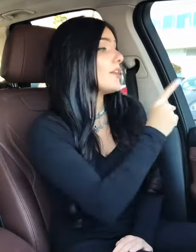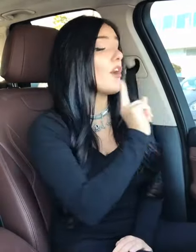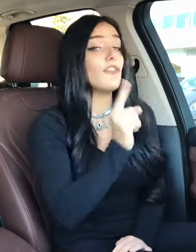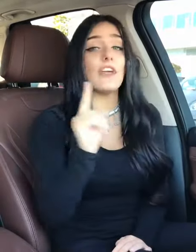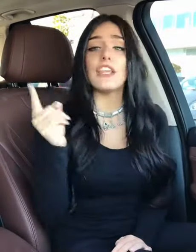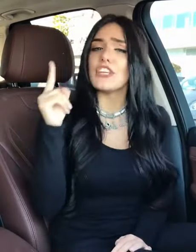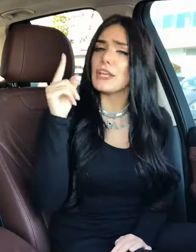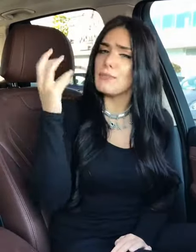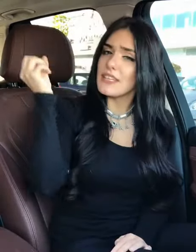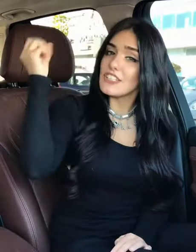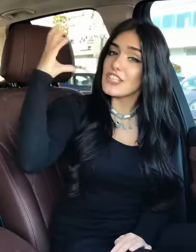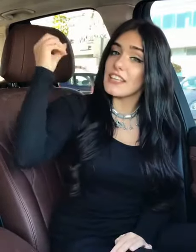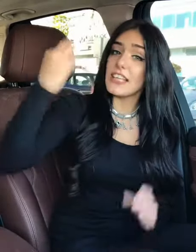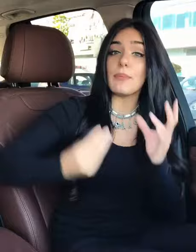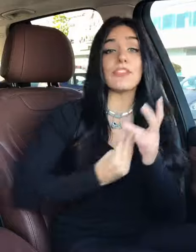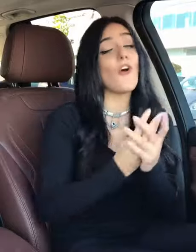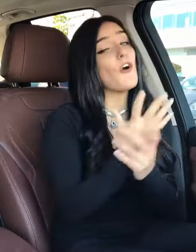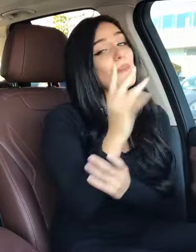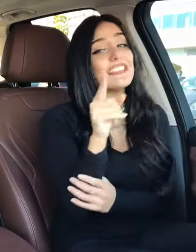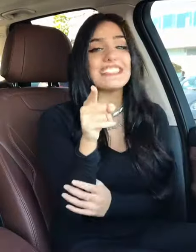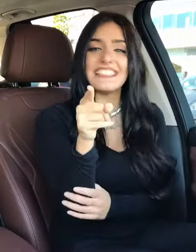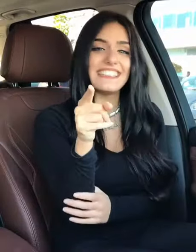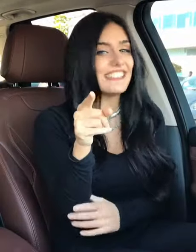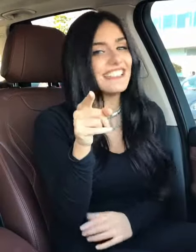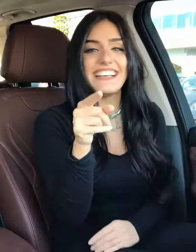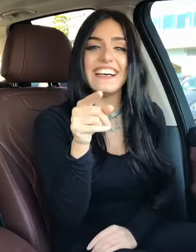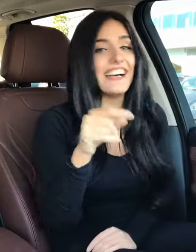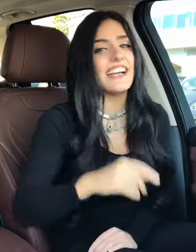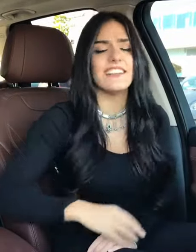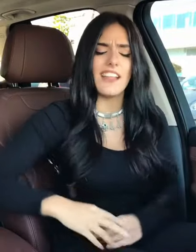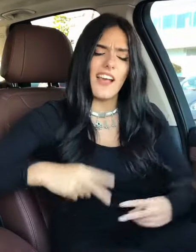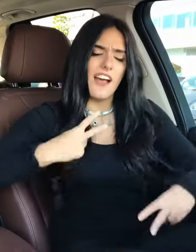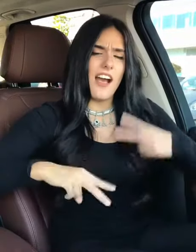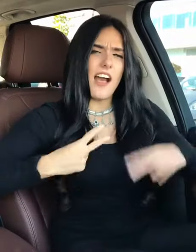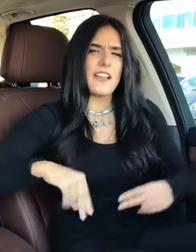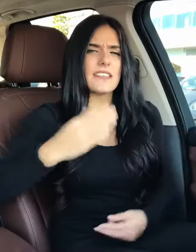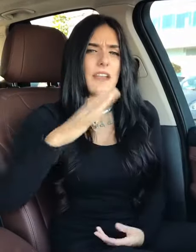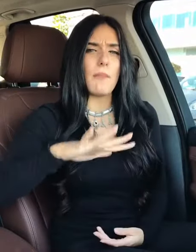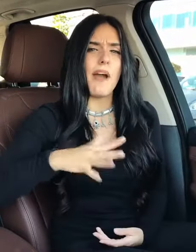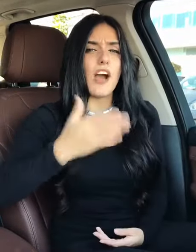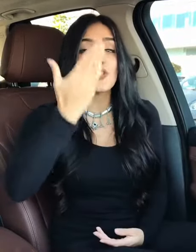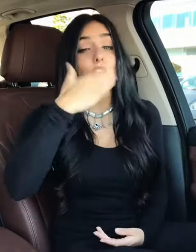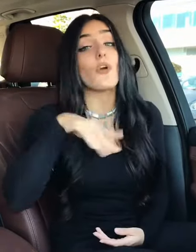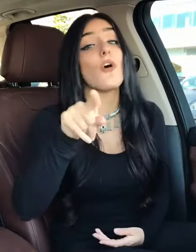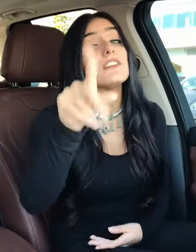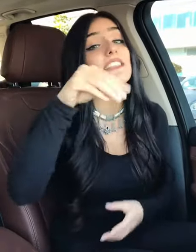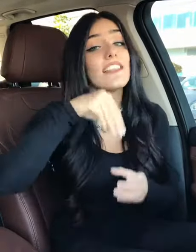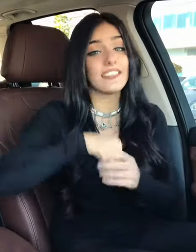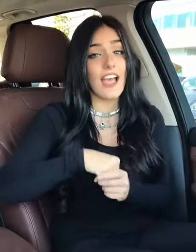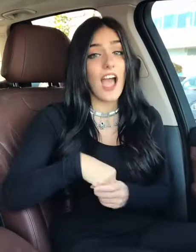yön verecek bir ışık gibi doğmalısın. Ara sıra bazı yok olsam da.